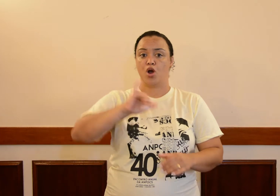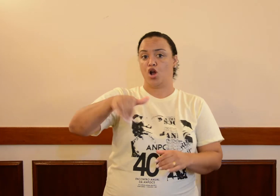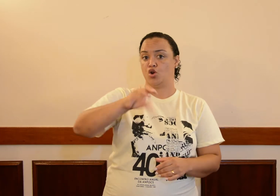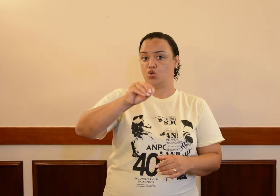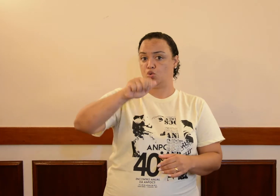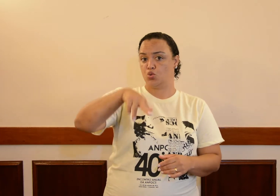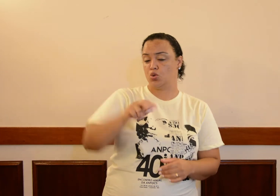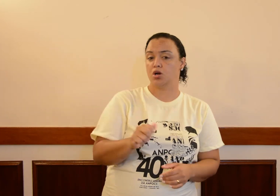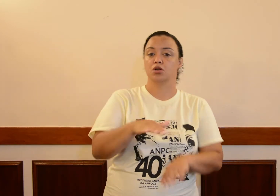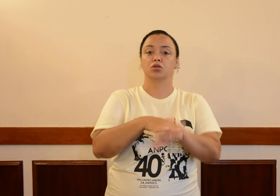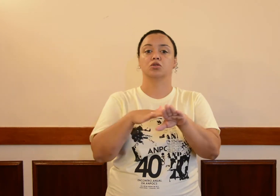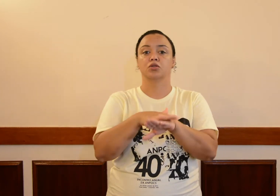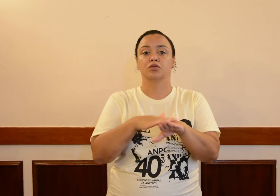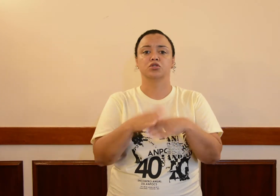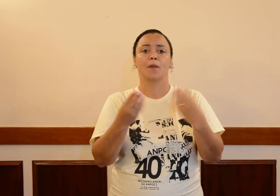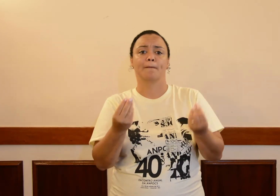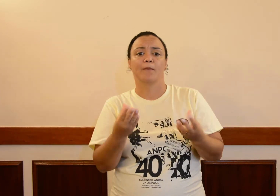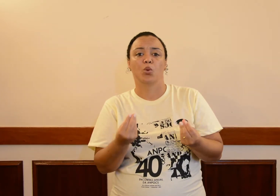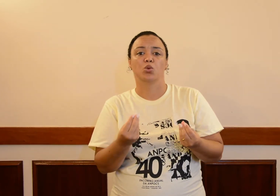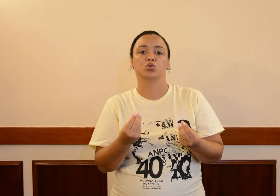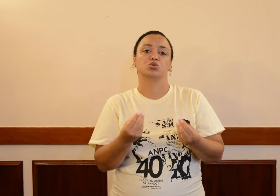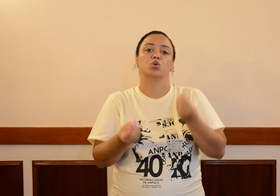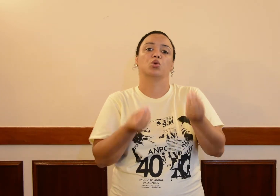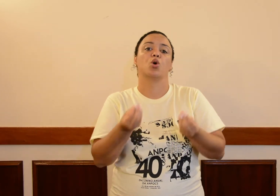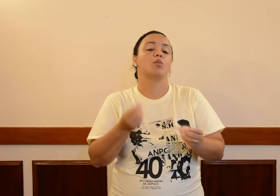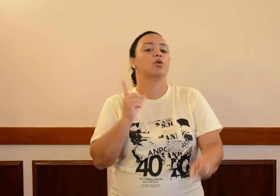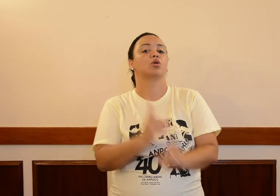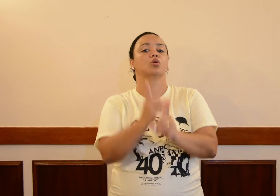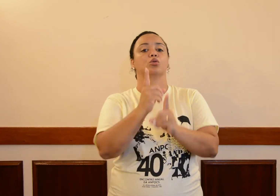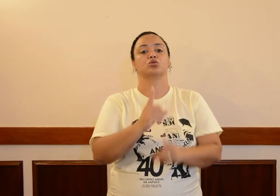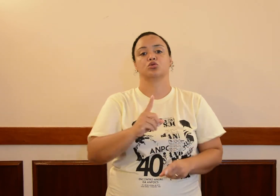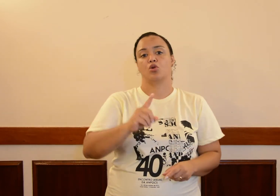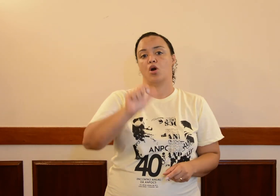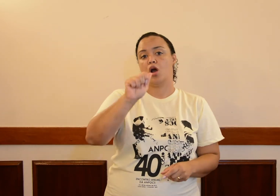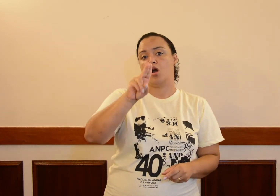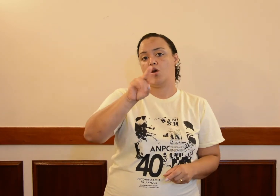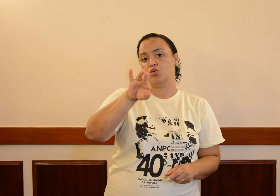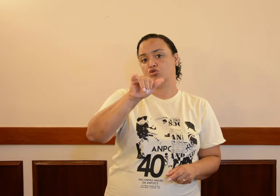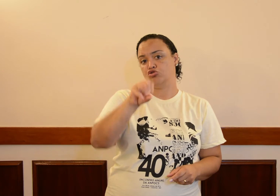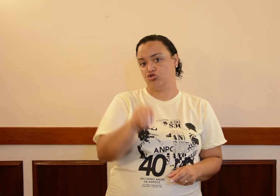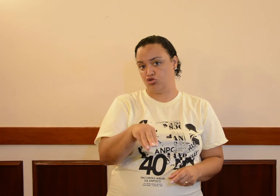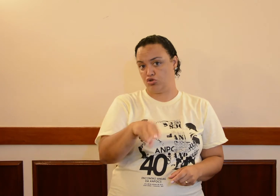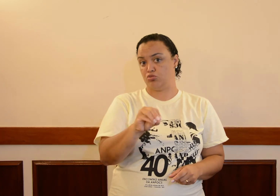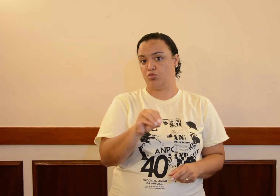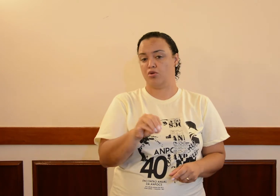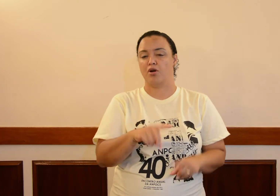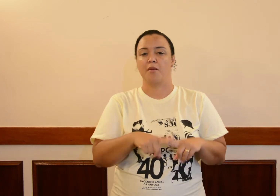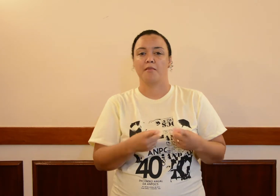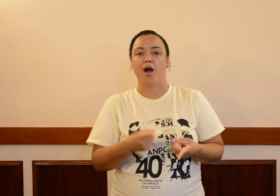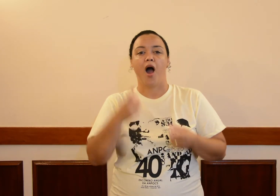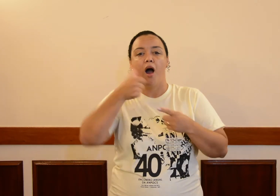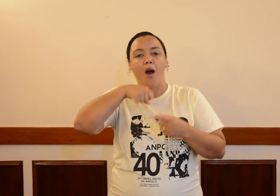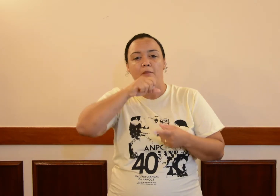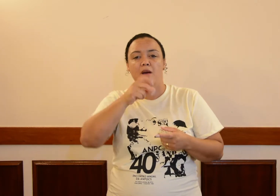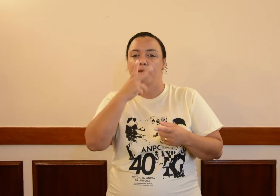muito sobre o diagnóstico do menino. Era do autismo de Juan, o irmão mais novo, que ela mais falava. Mas um dia comentou